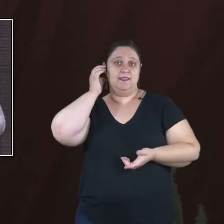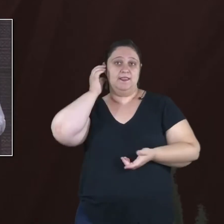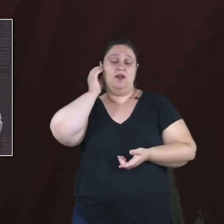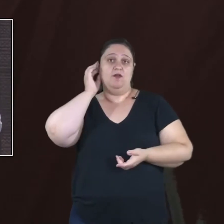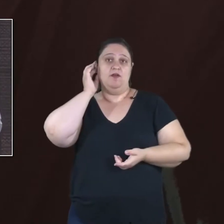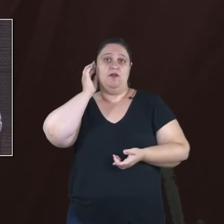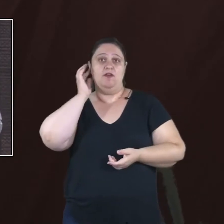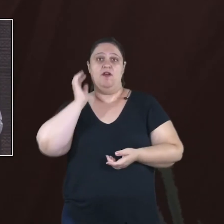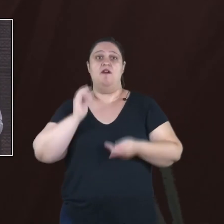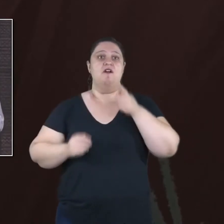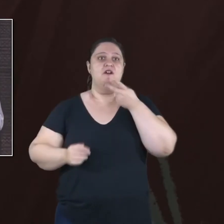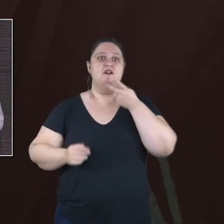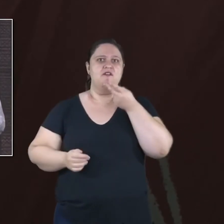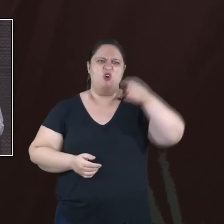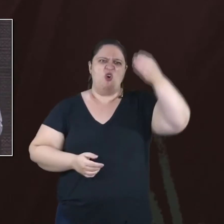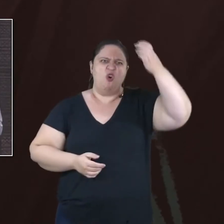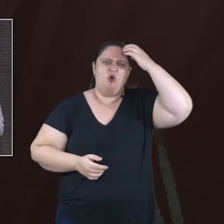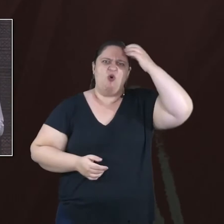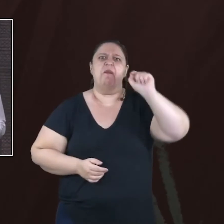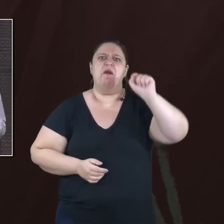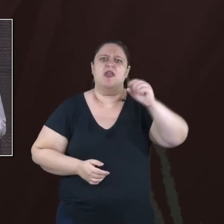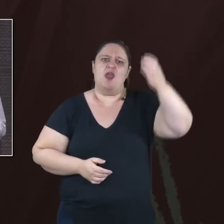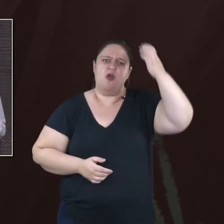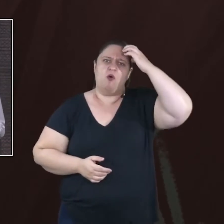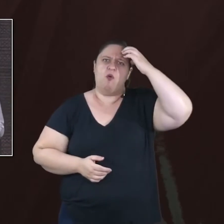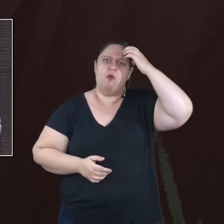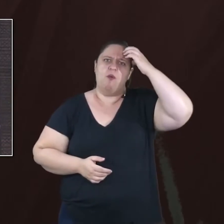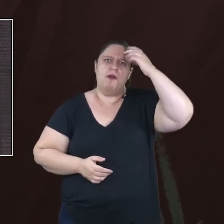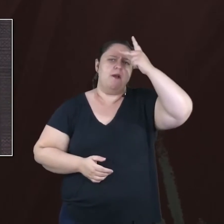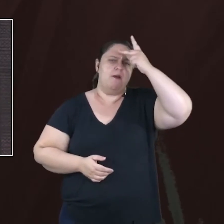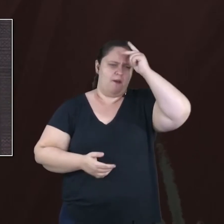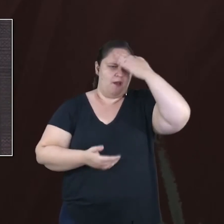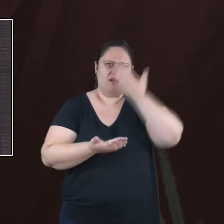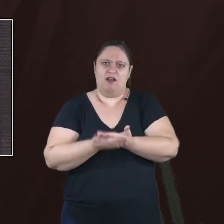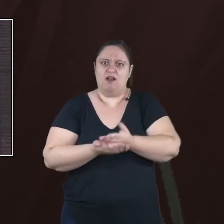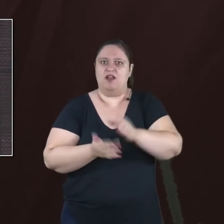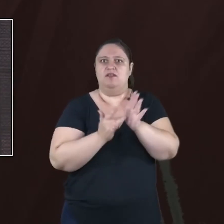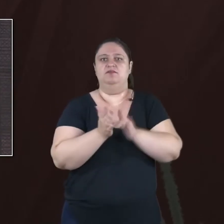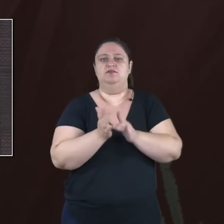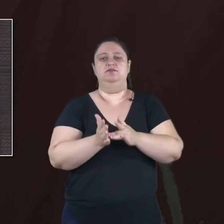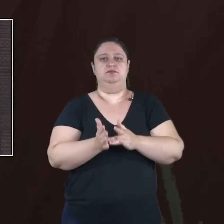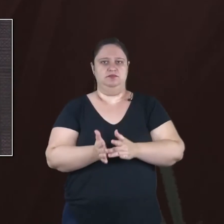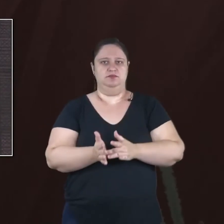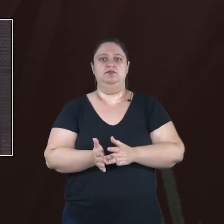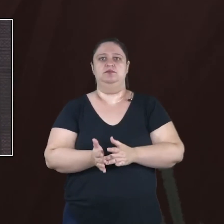os cristãos. Por quê? Porque na época havia